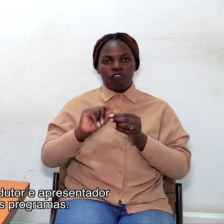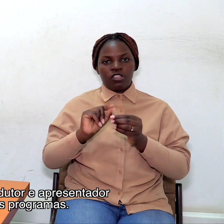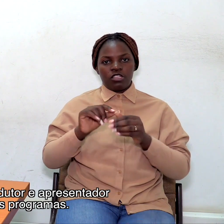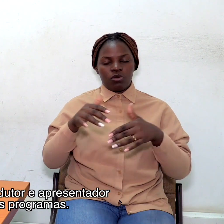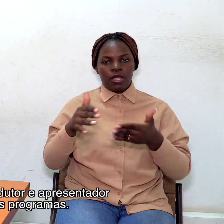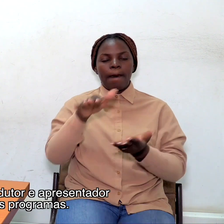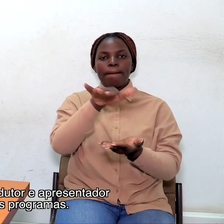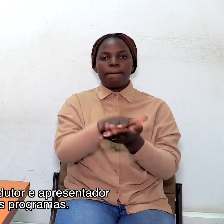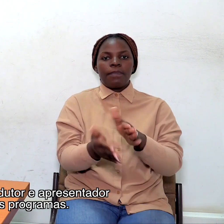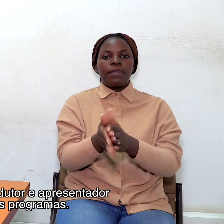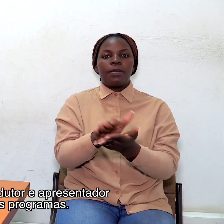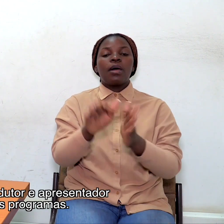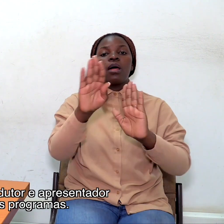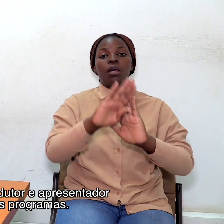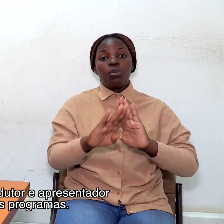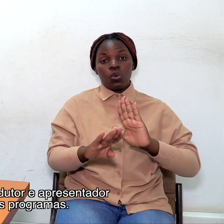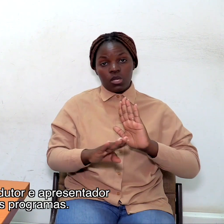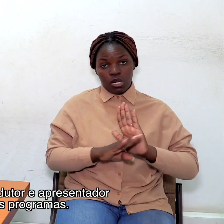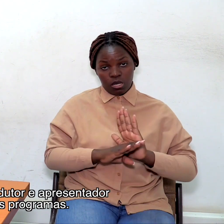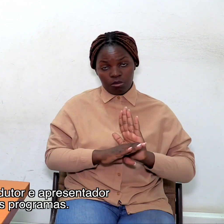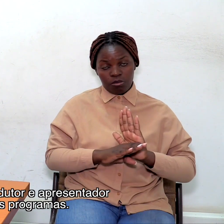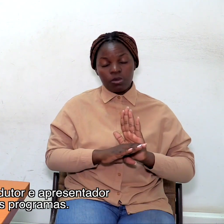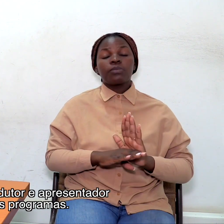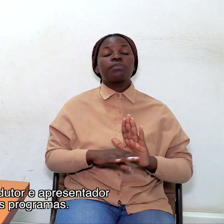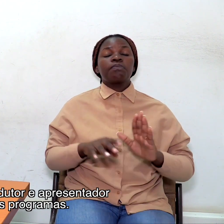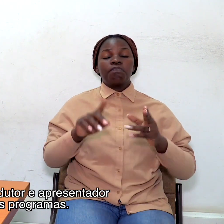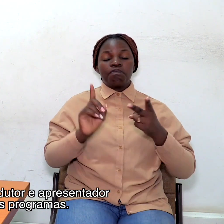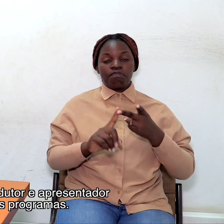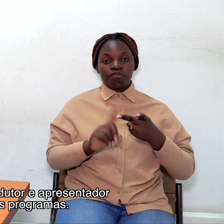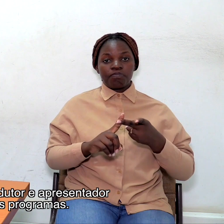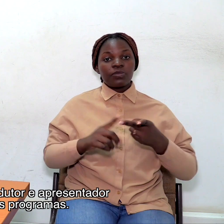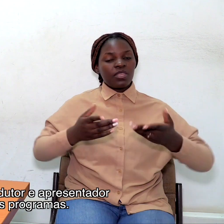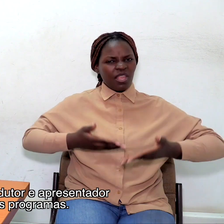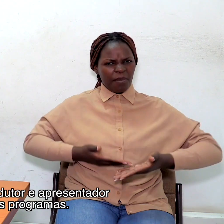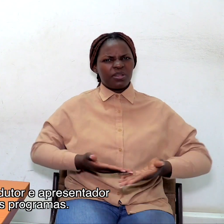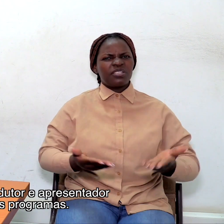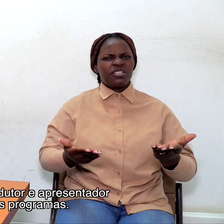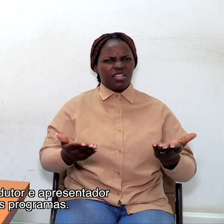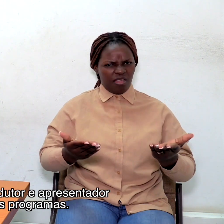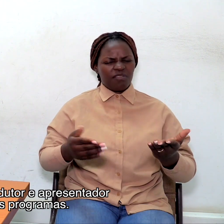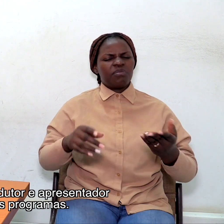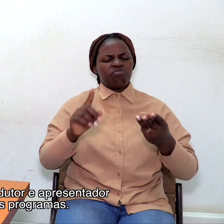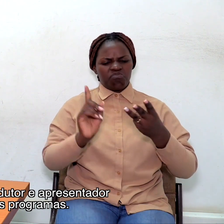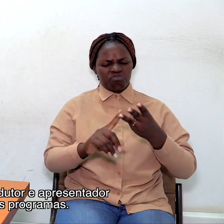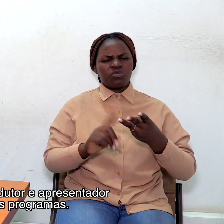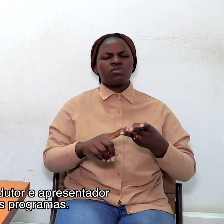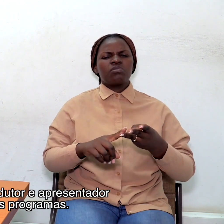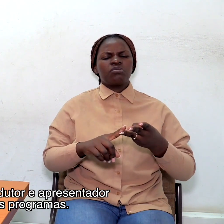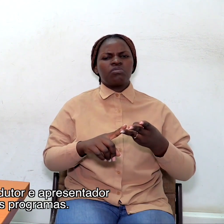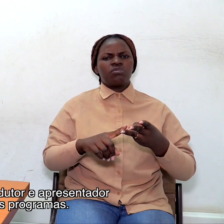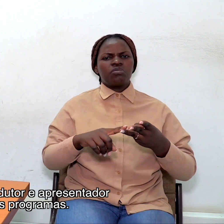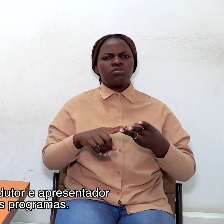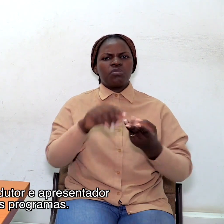de programas e também apresentava e era produtor também de alguns